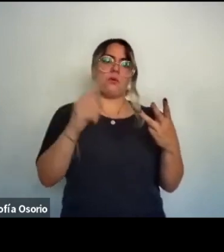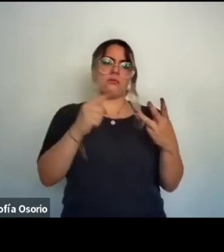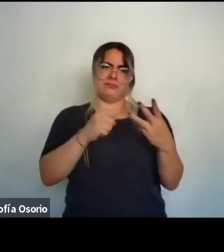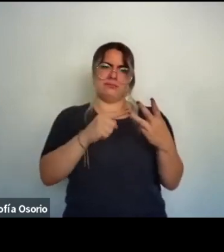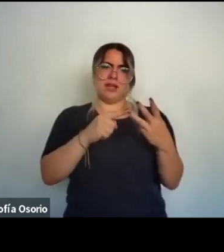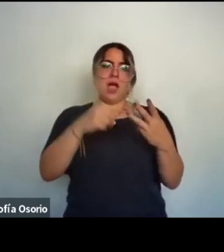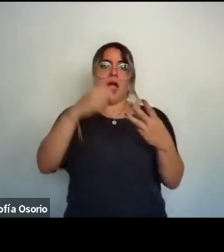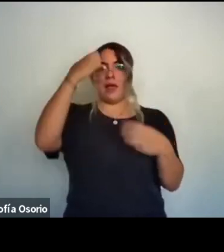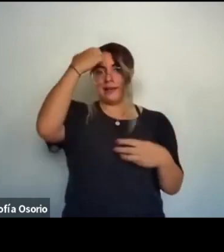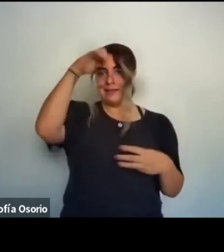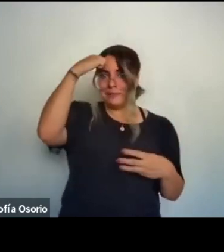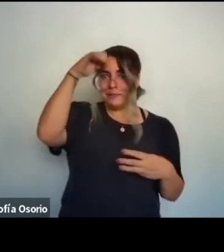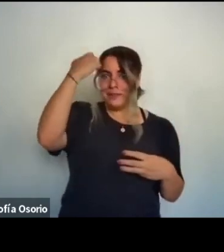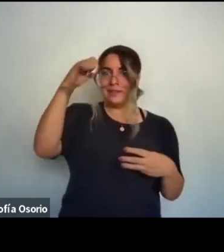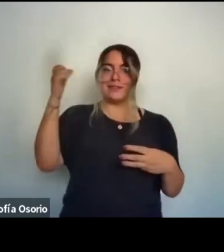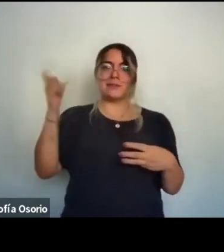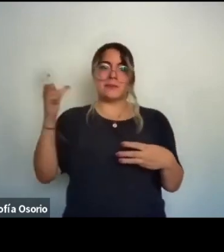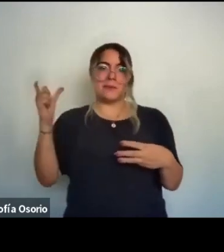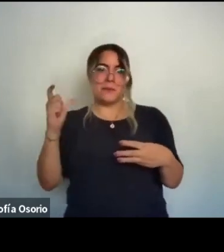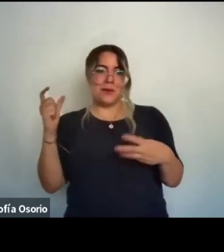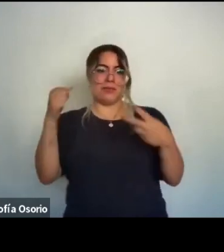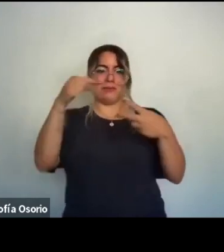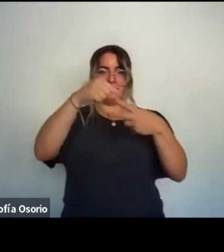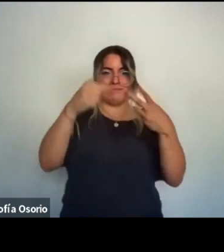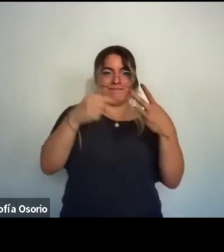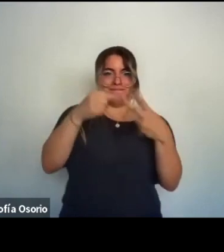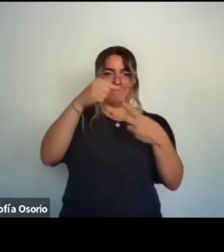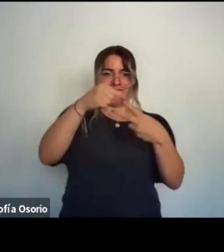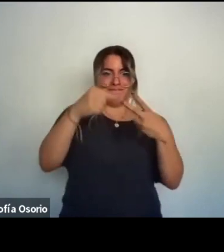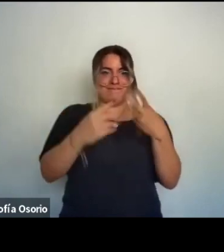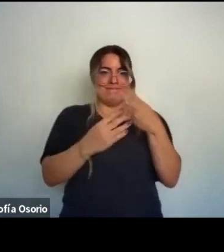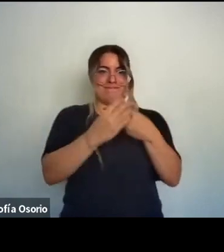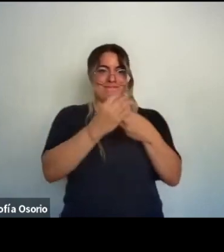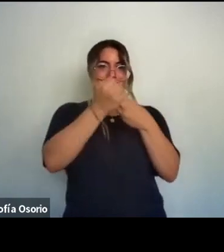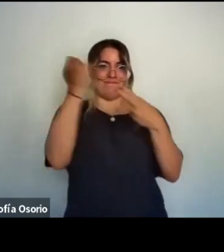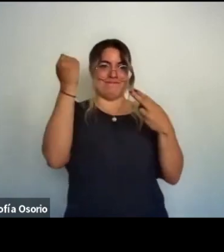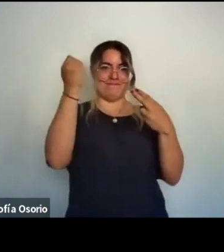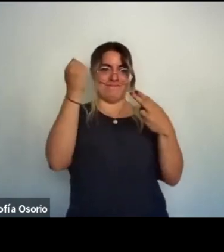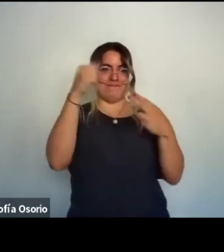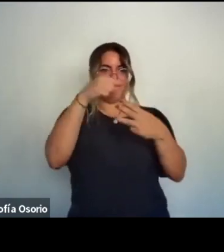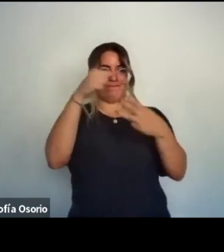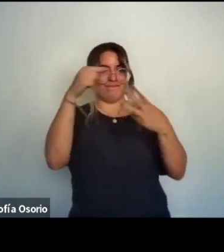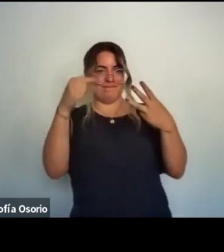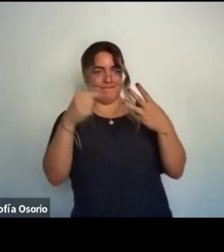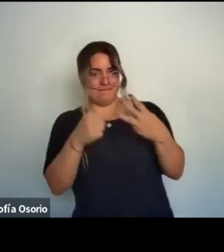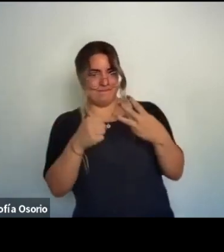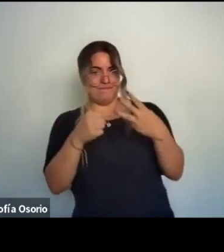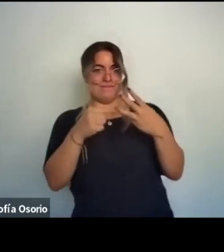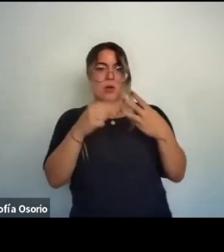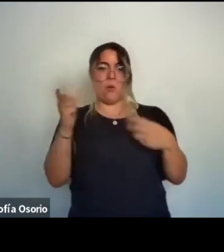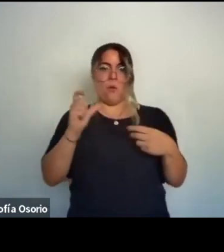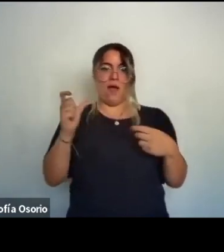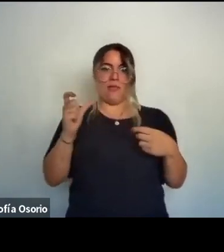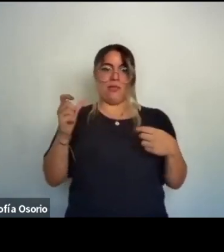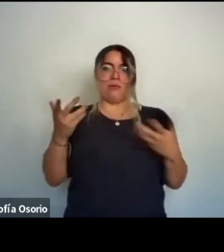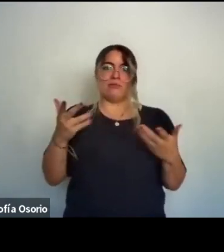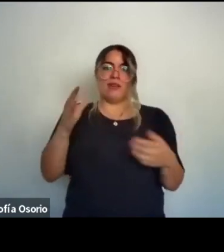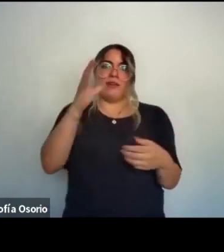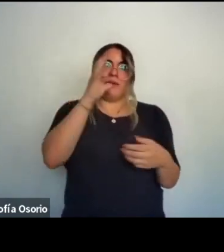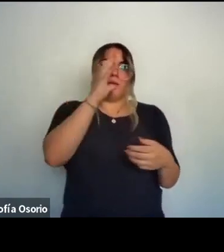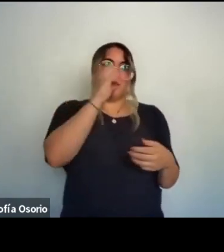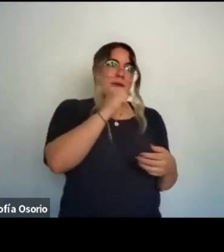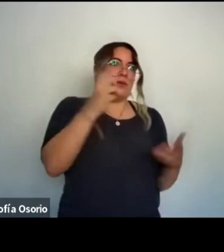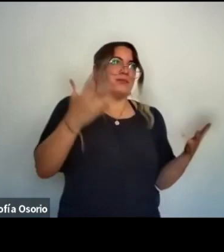como consecuencia de la deficiencia y la discapacidad. Refleja una interacción y adaptación del individuo y del